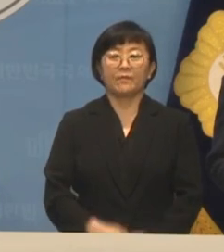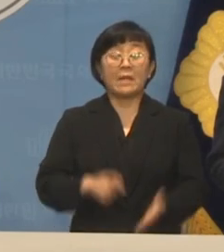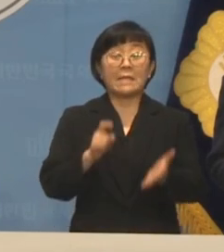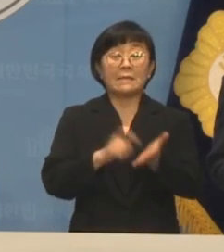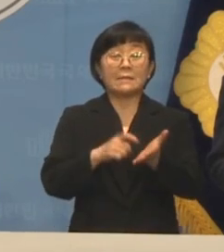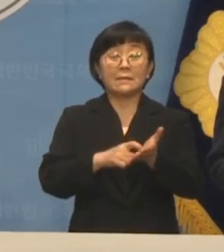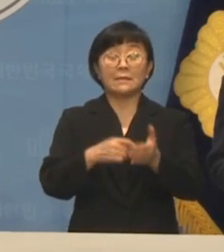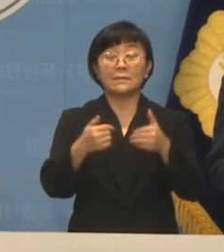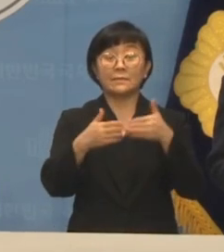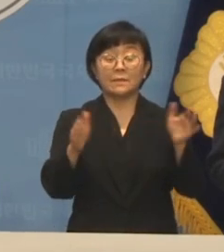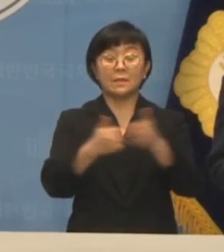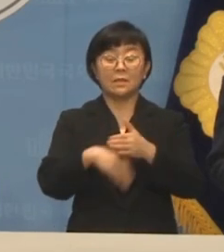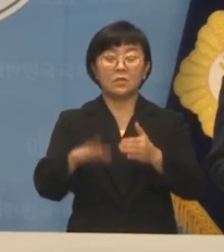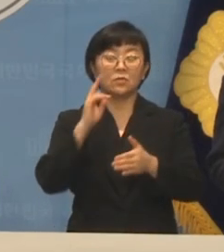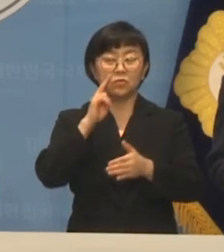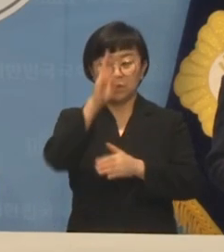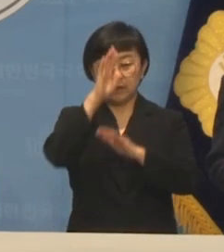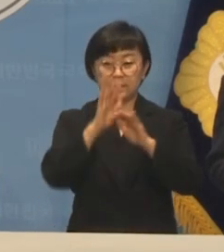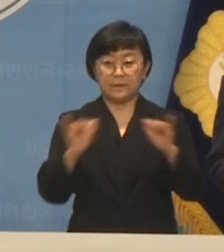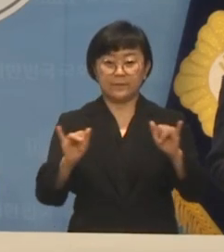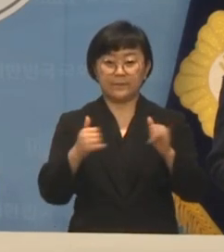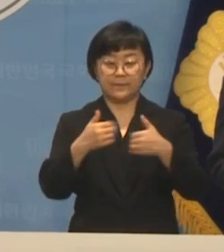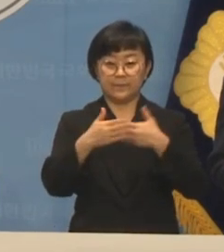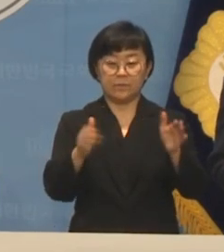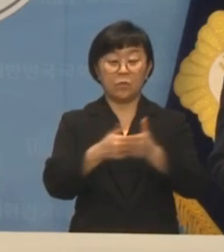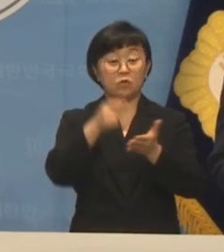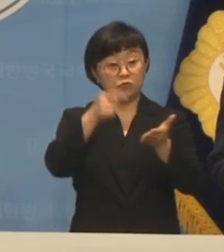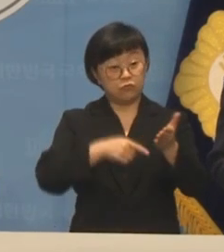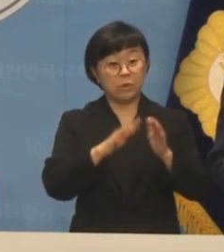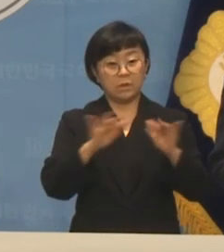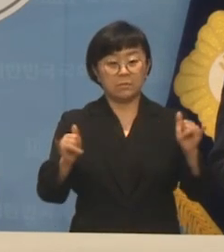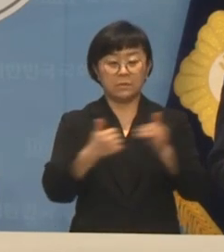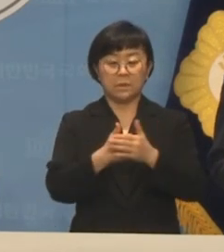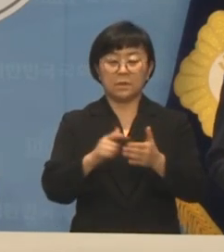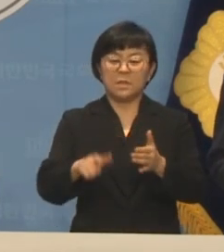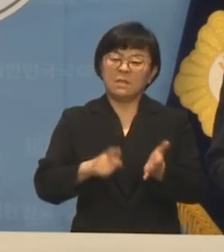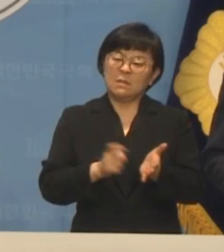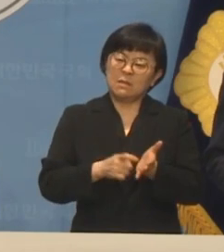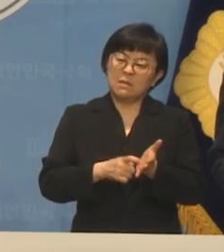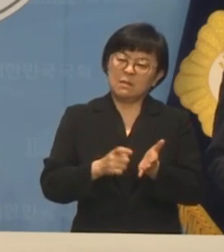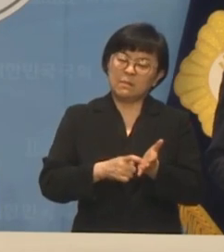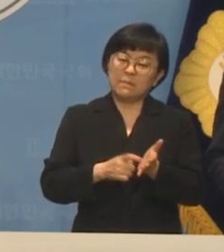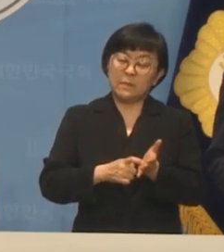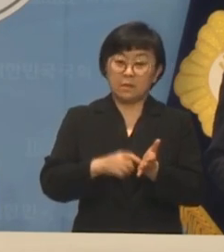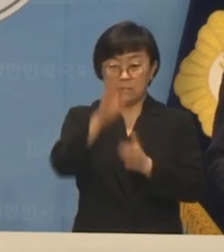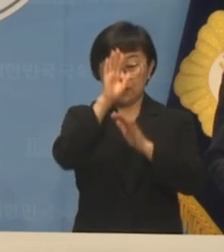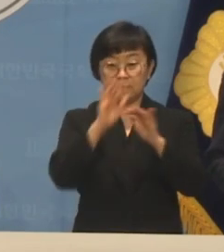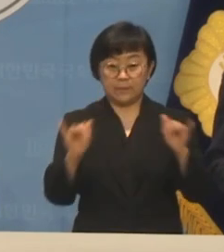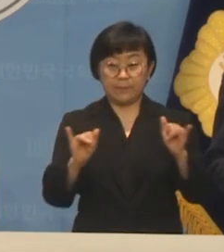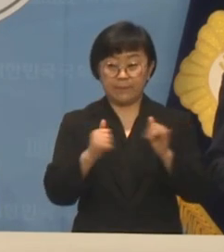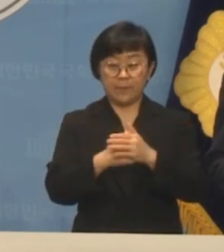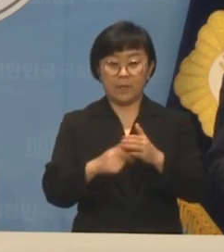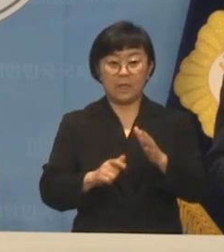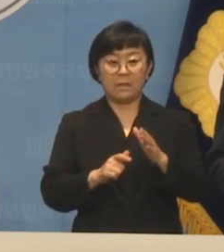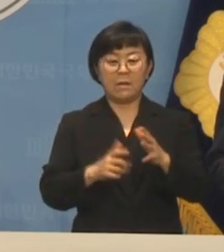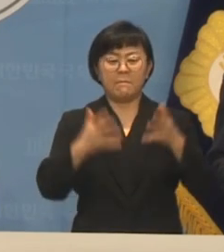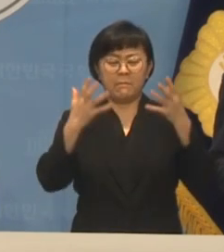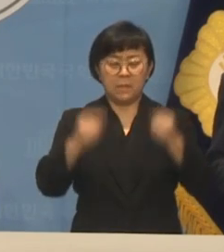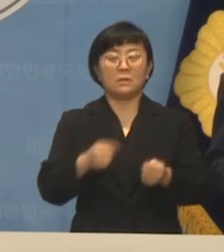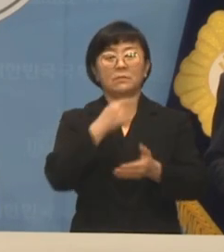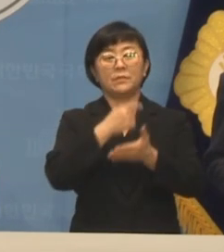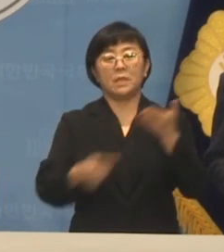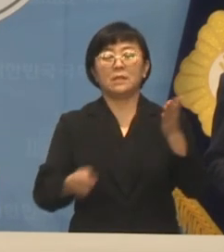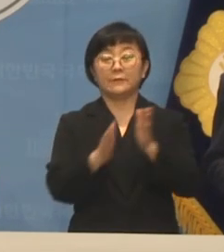응급실, 중환자실, 수술 환자 등 한시가 급한 환자분들의 대규모